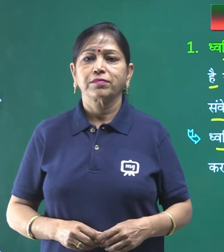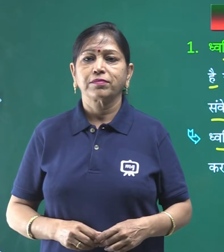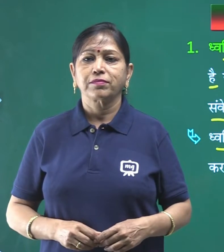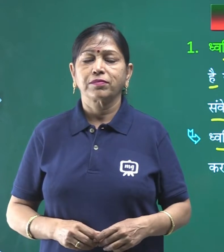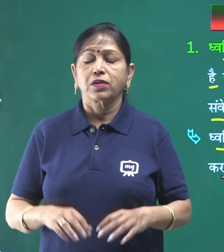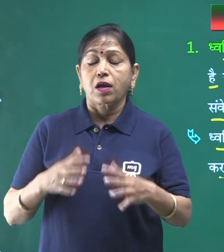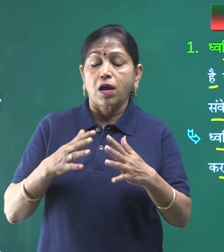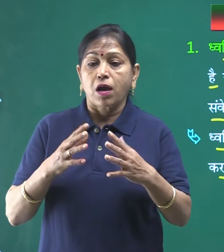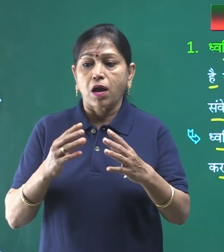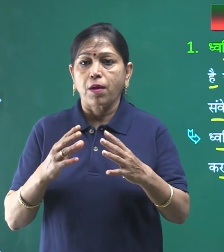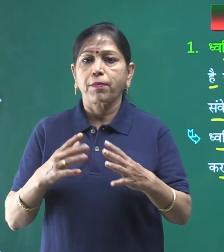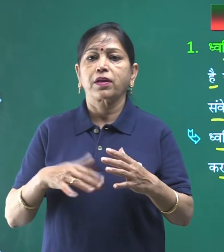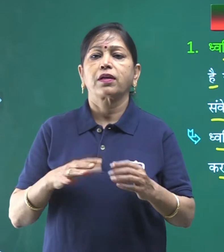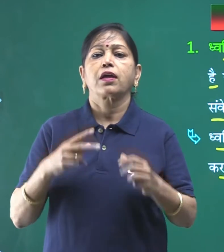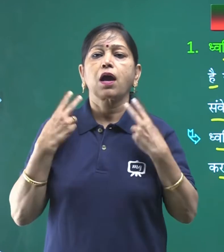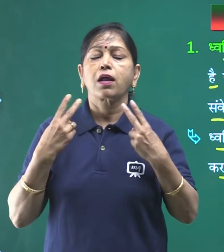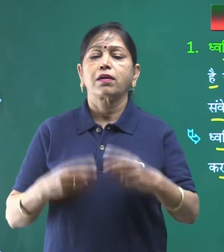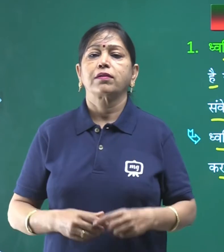कंपन के कारण